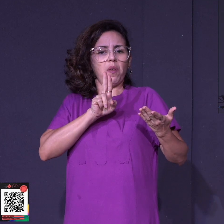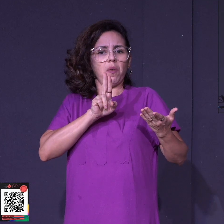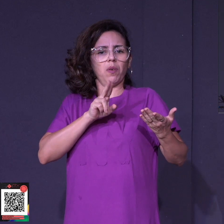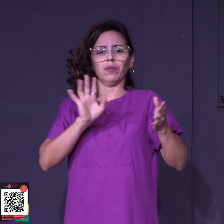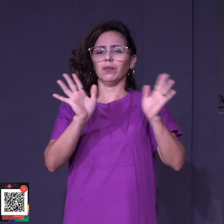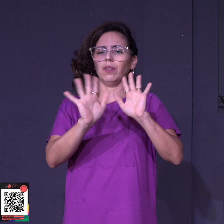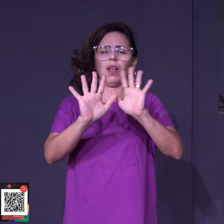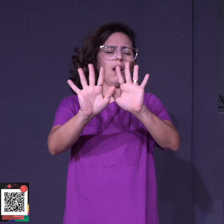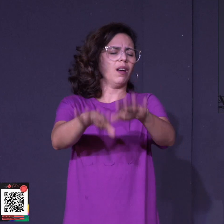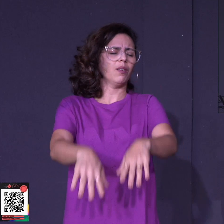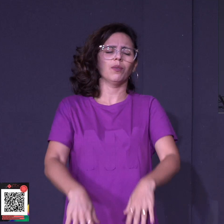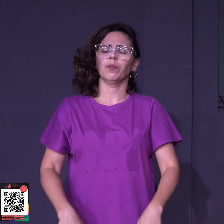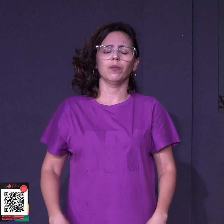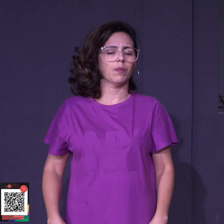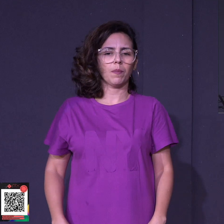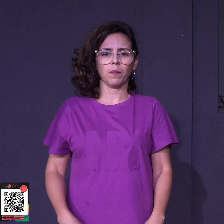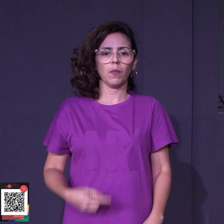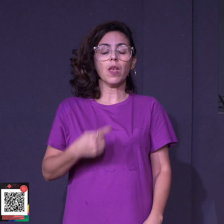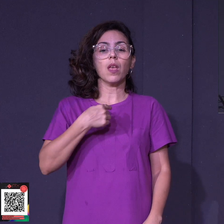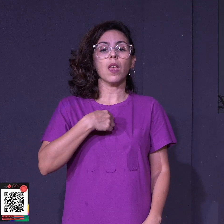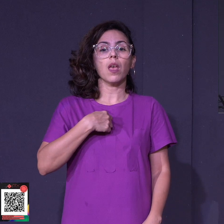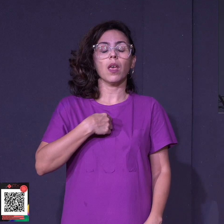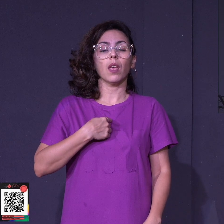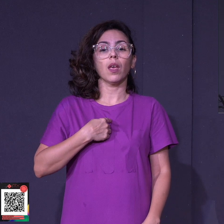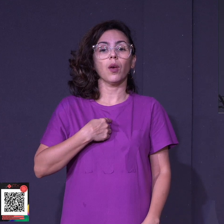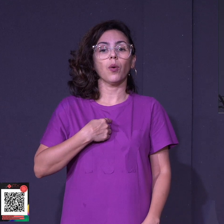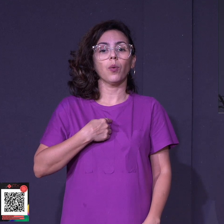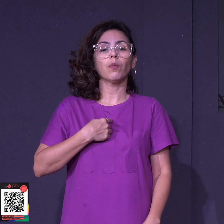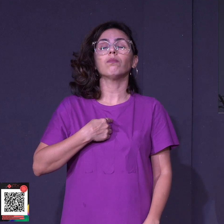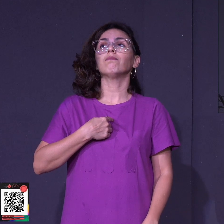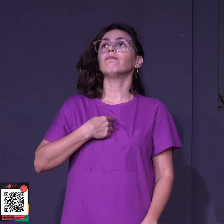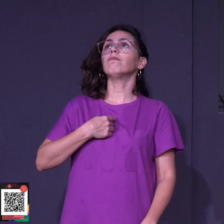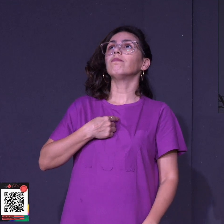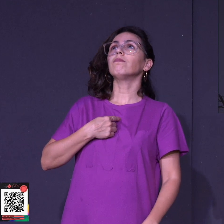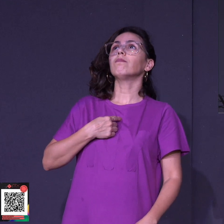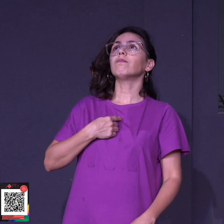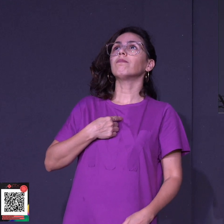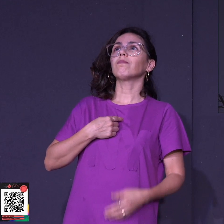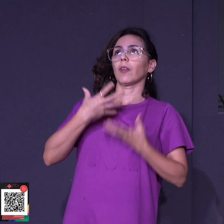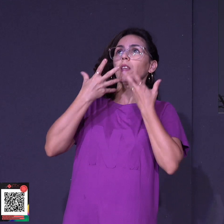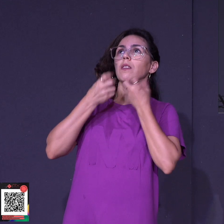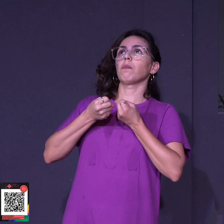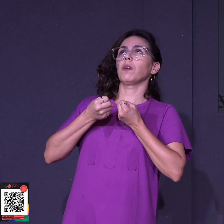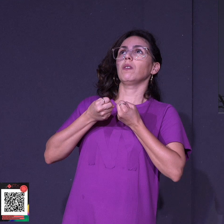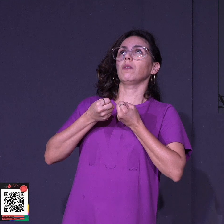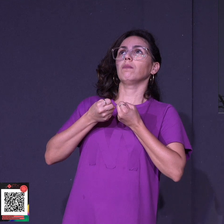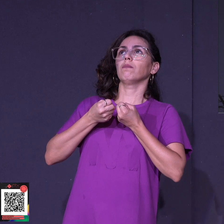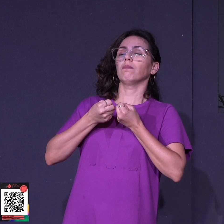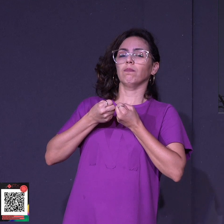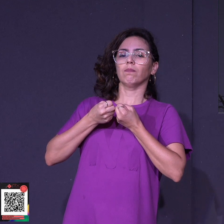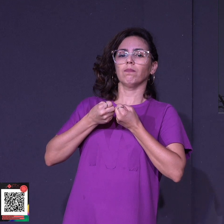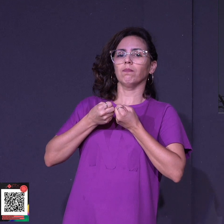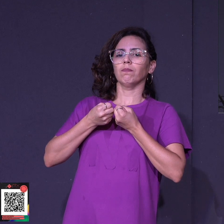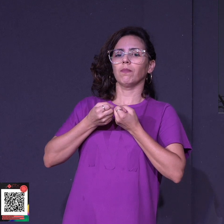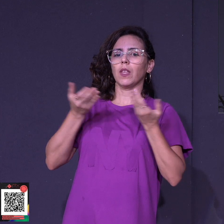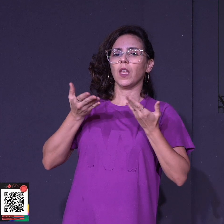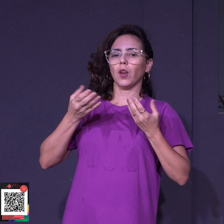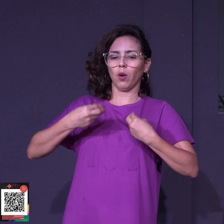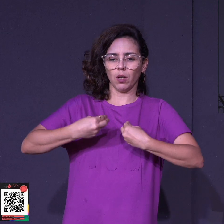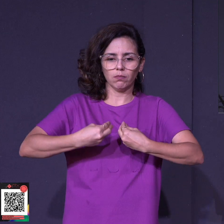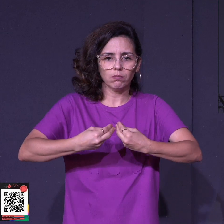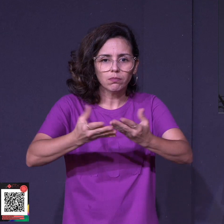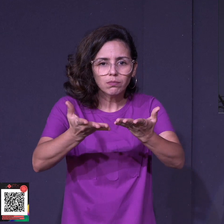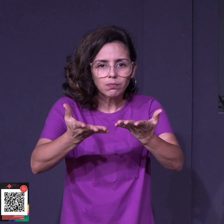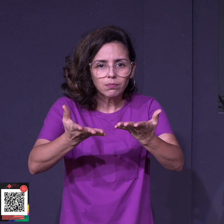estou ruminando ela o dia inteiro. Porque a palavra é para mim e para você. A palavra é para